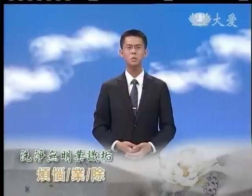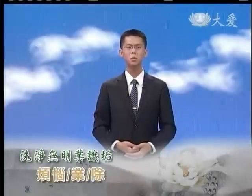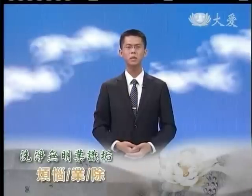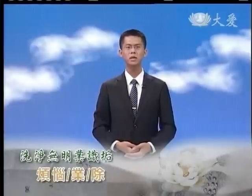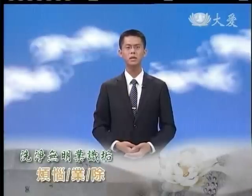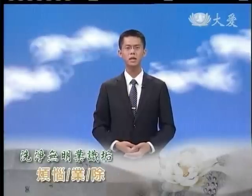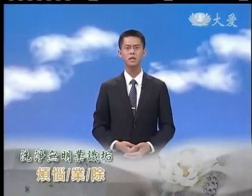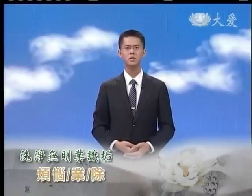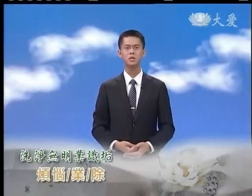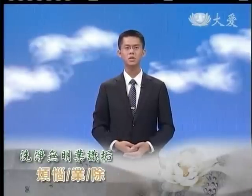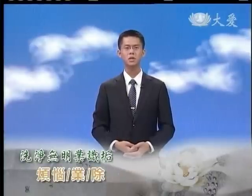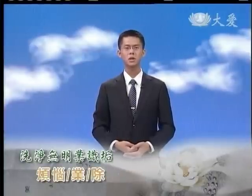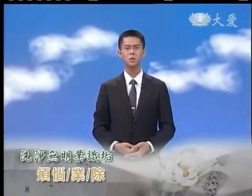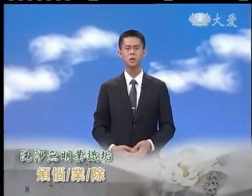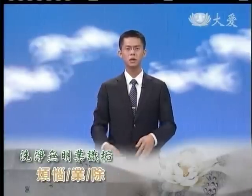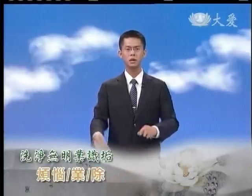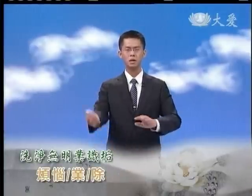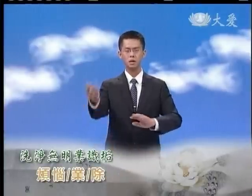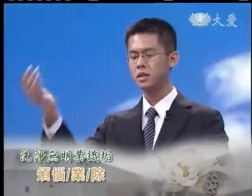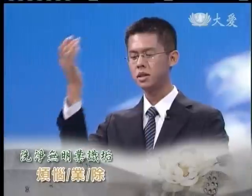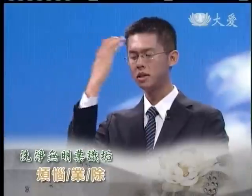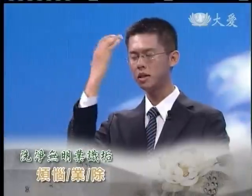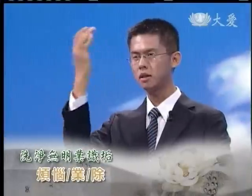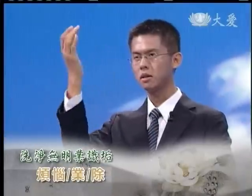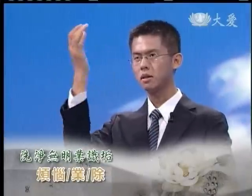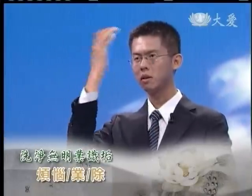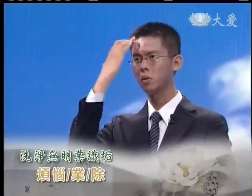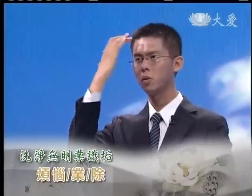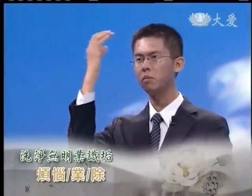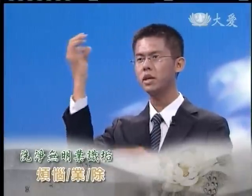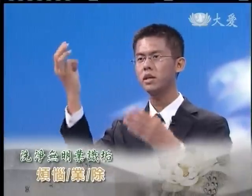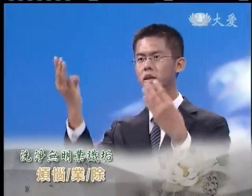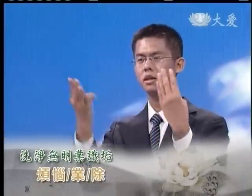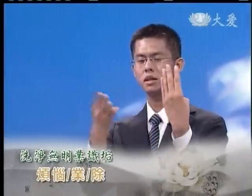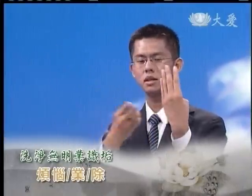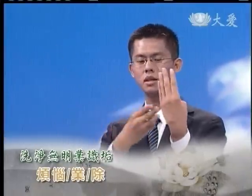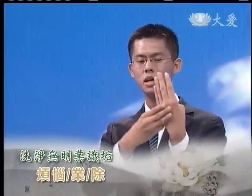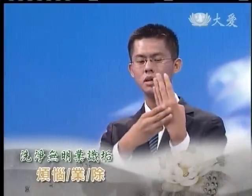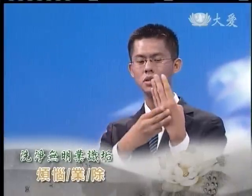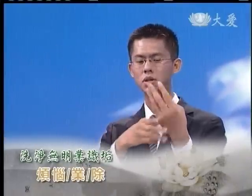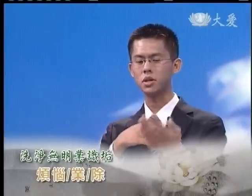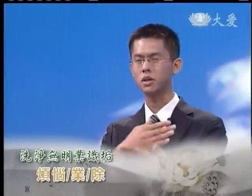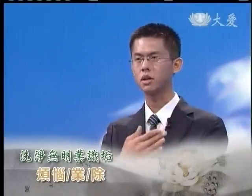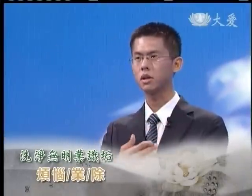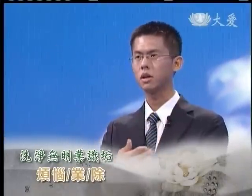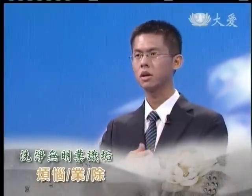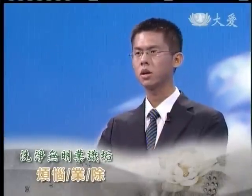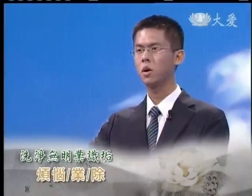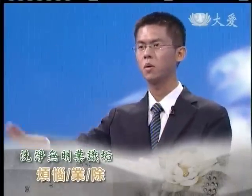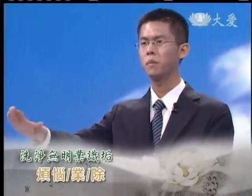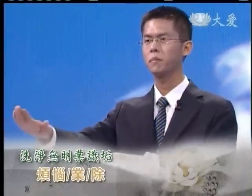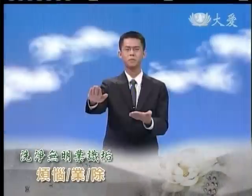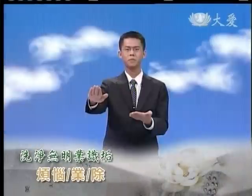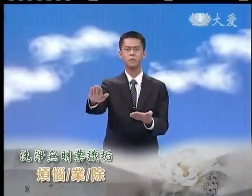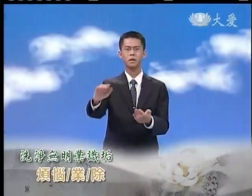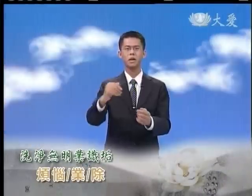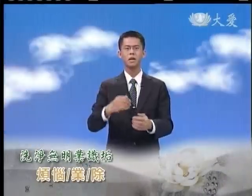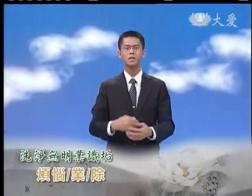净无名也是垢，洗净无名也是垢。